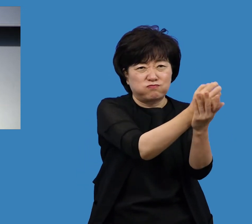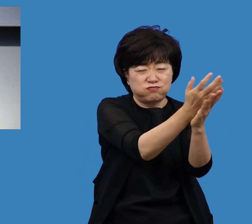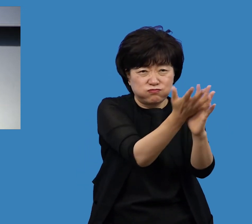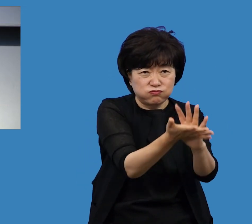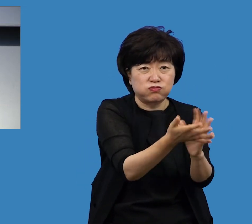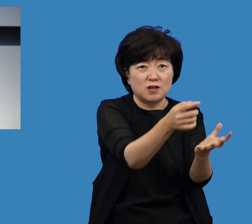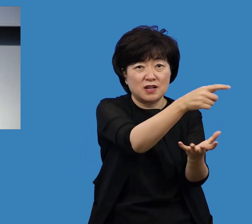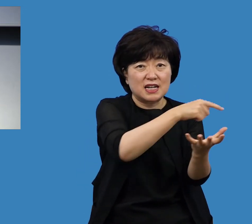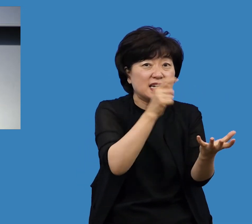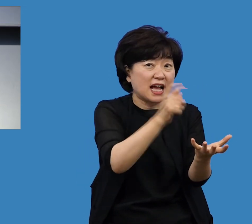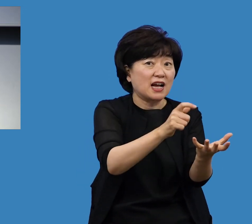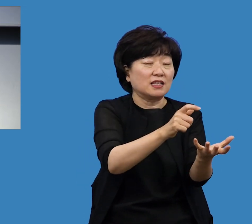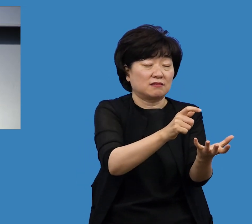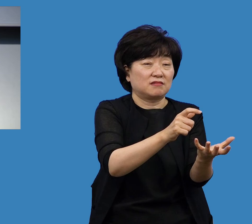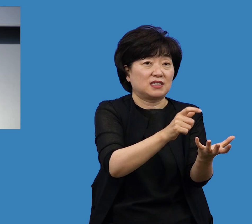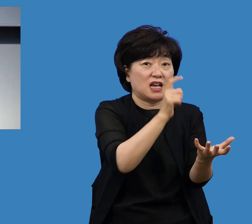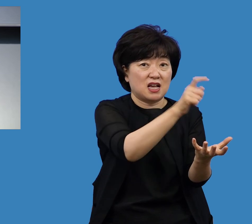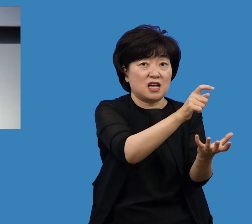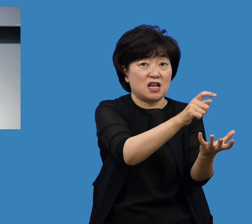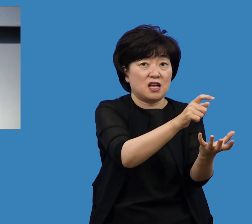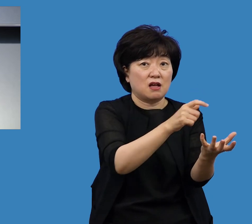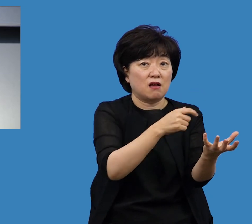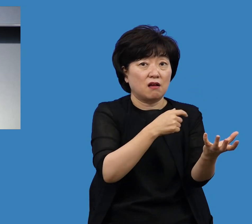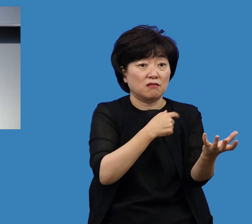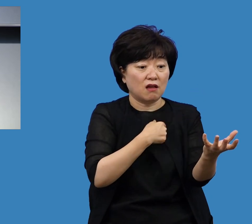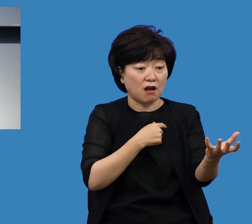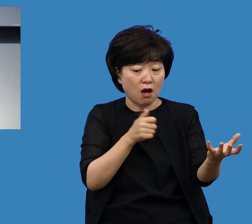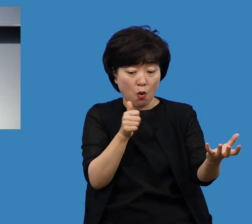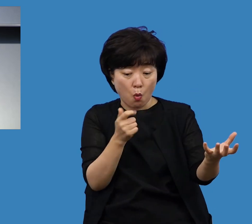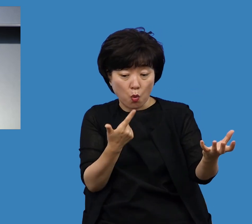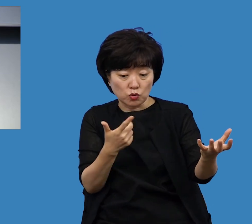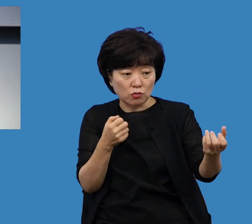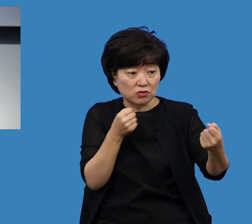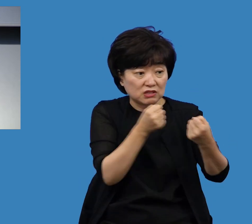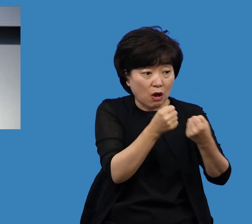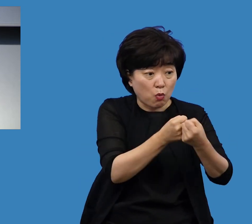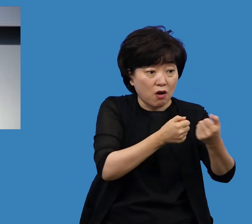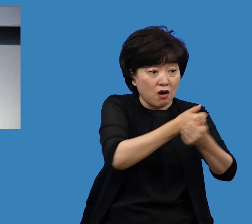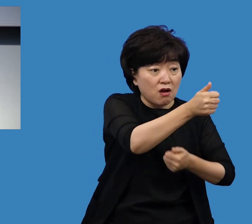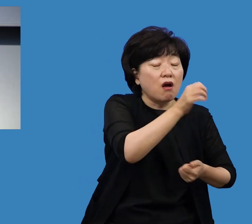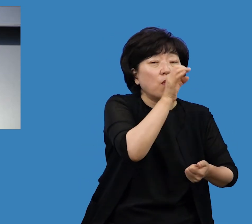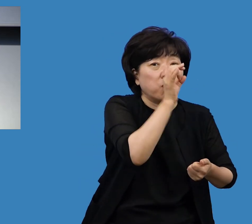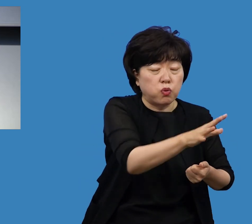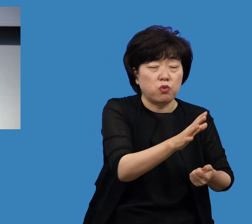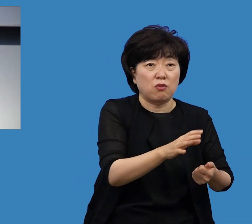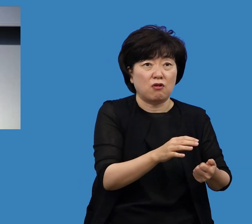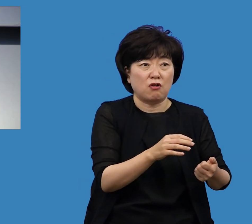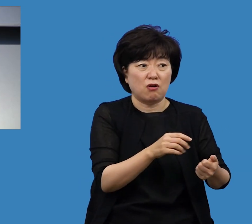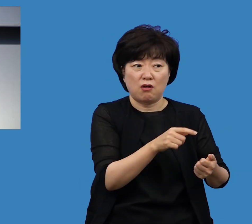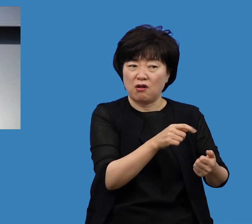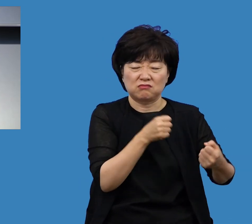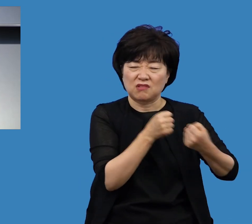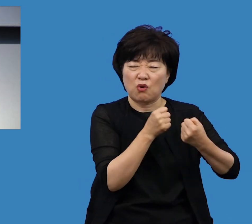자야. 왜 강한 자예요? 우리의 혼으로 싸워서 이길 수 없으니까. 우리가 이길 수 없는 자란 뜻이야.